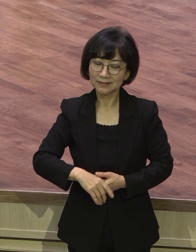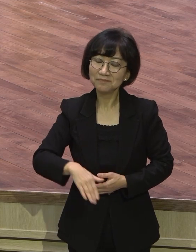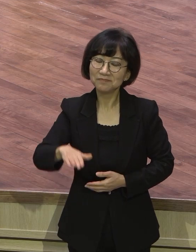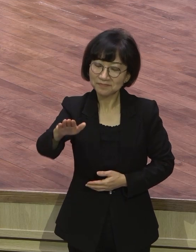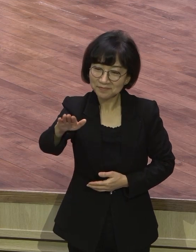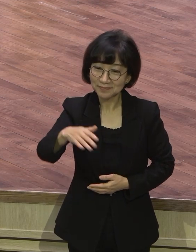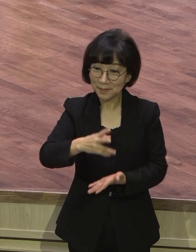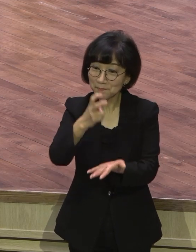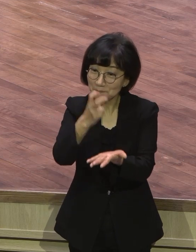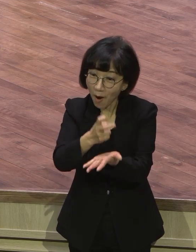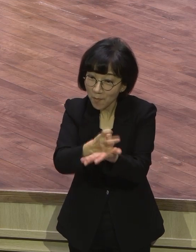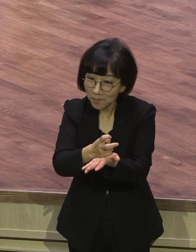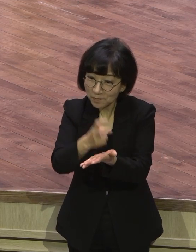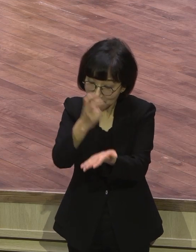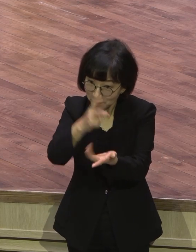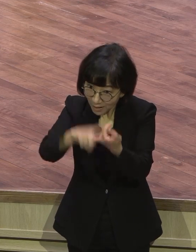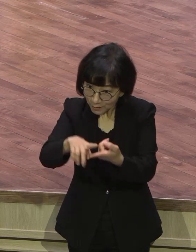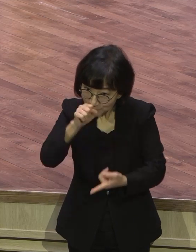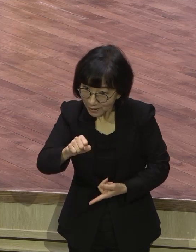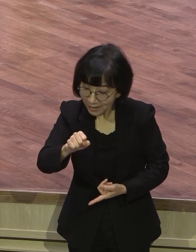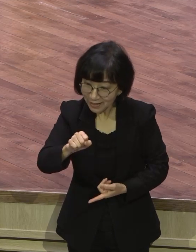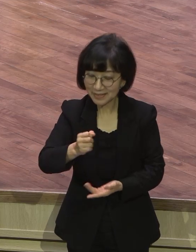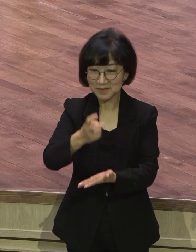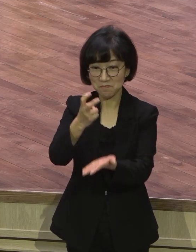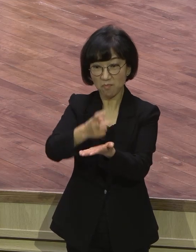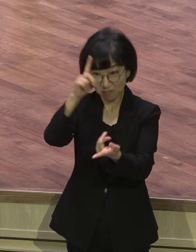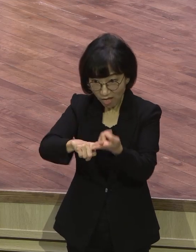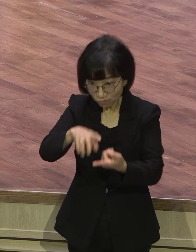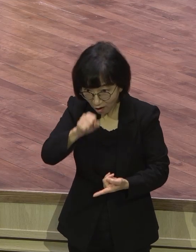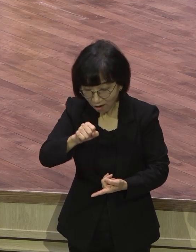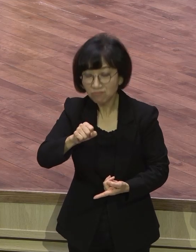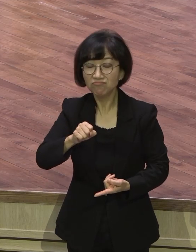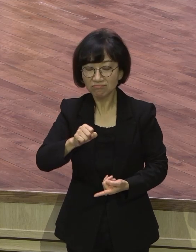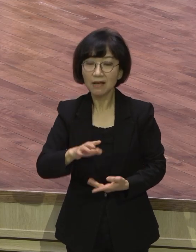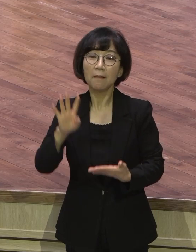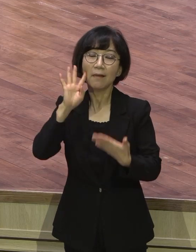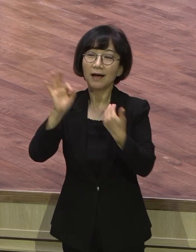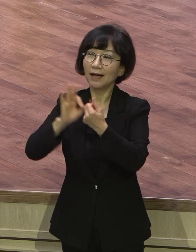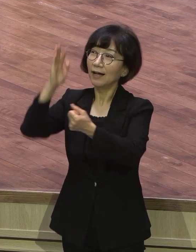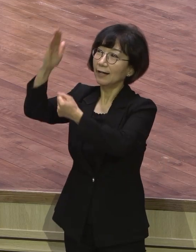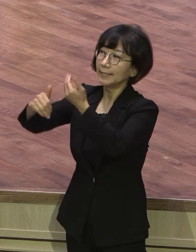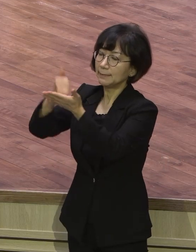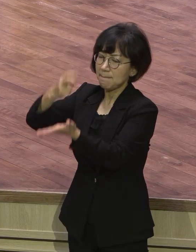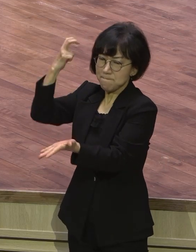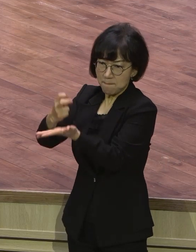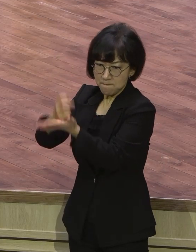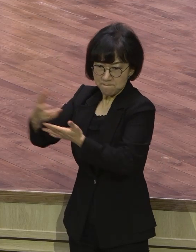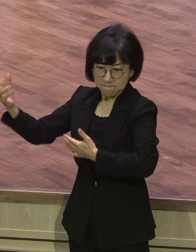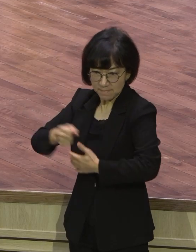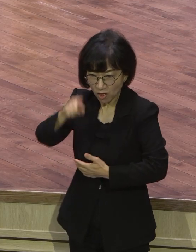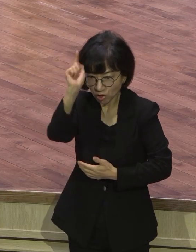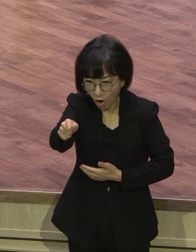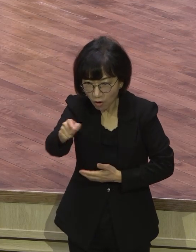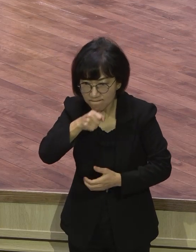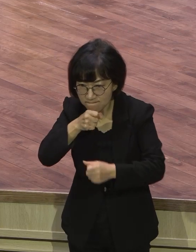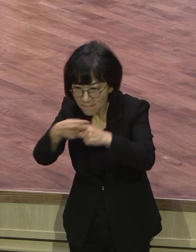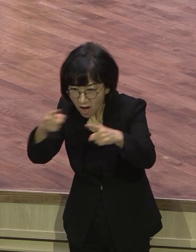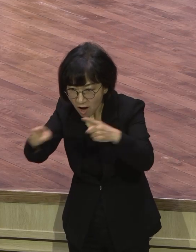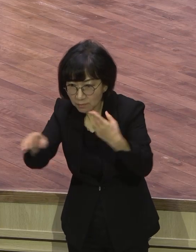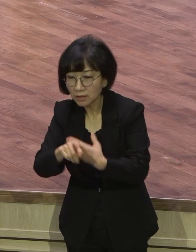청년 법대로 하기를 원하는가. 만약 하나님께서 법대로 자네를 다루셨다면